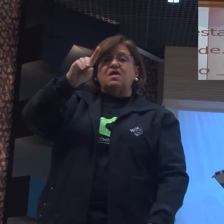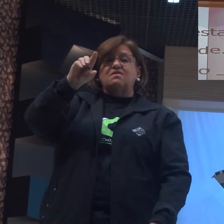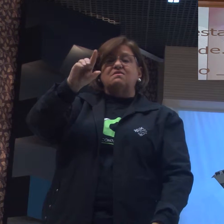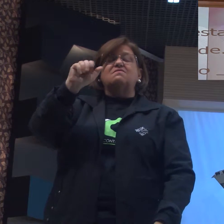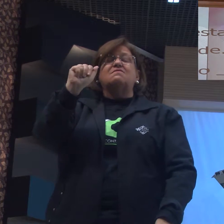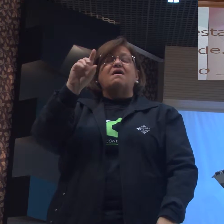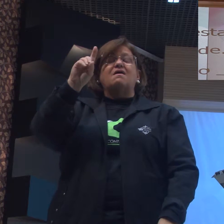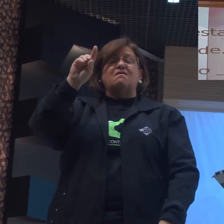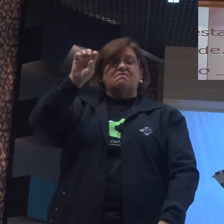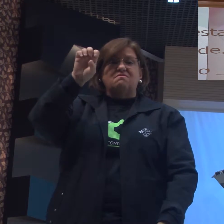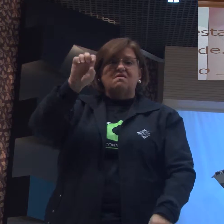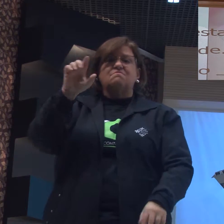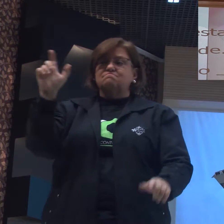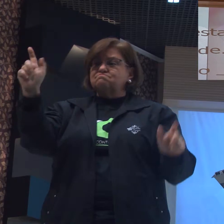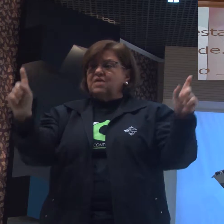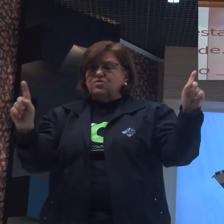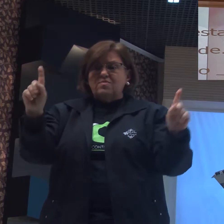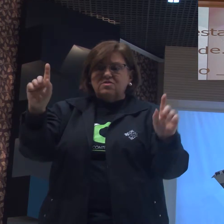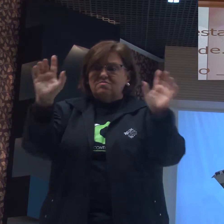Os primeiros cristãos